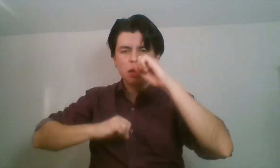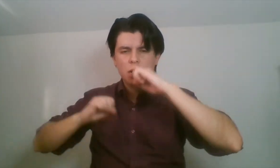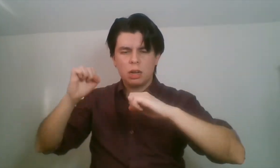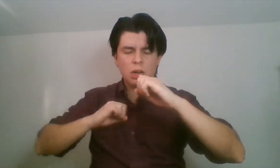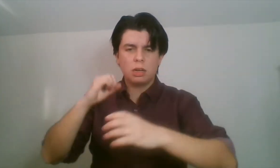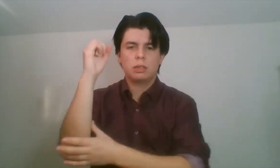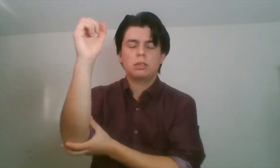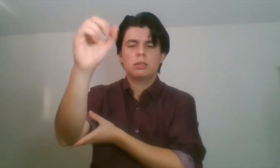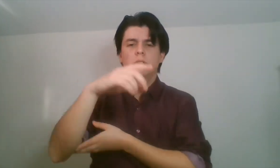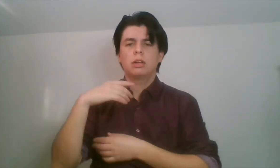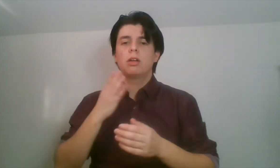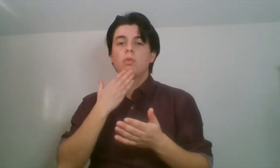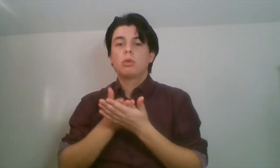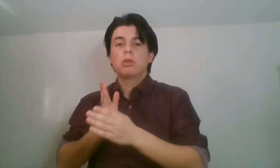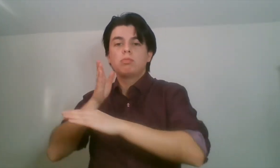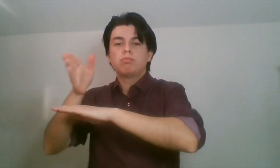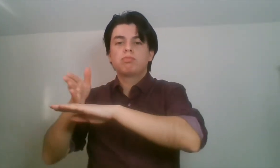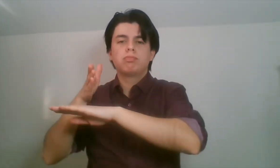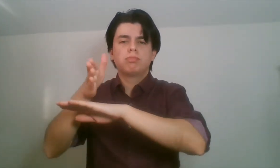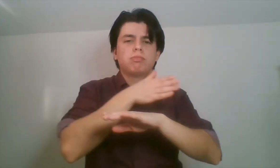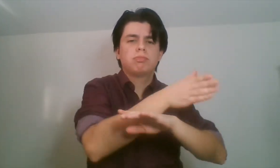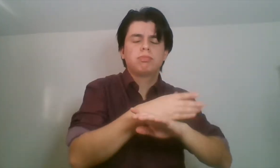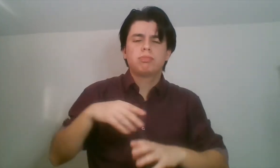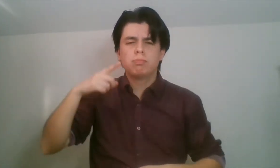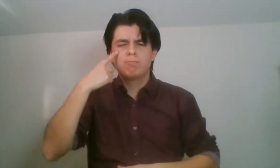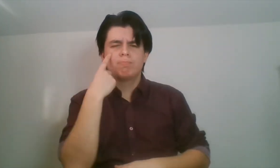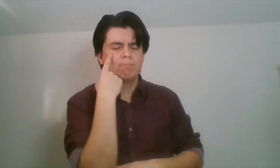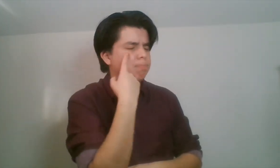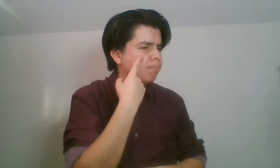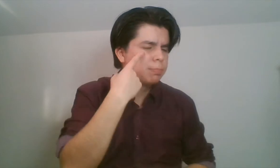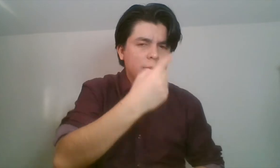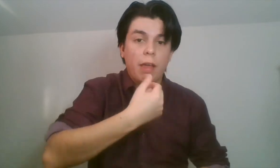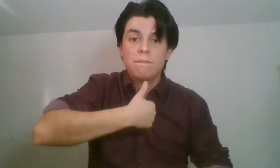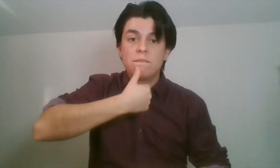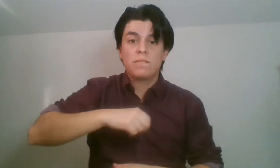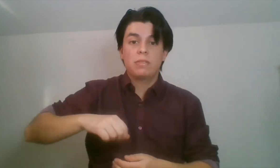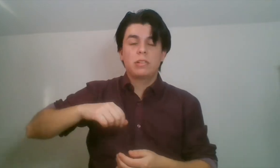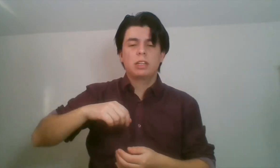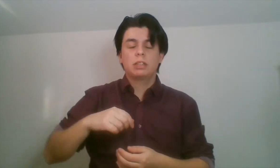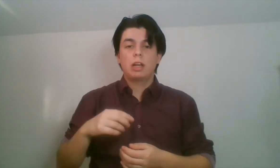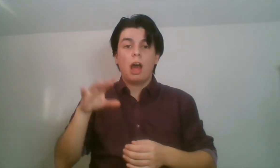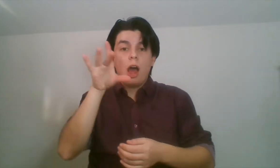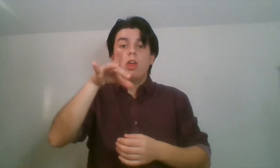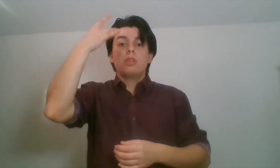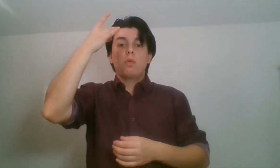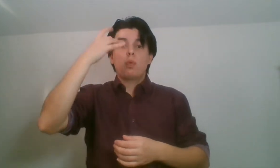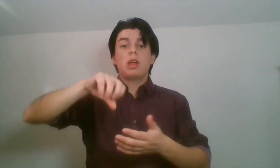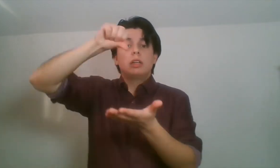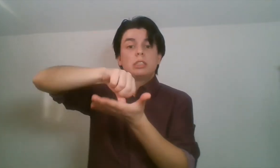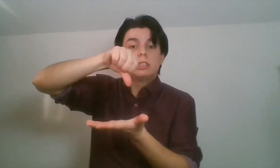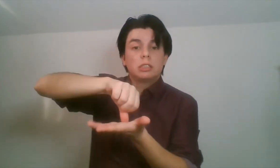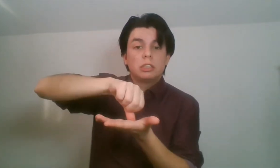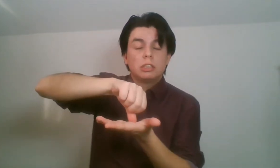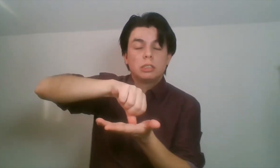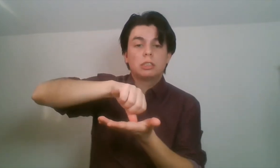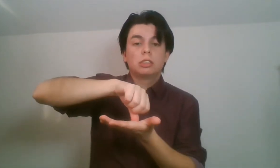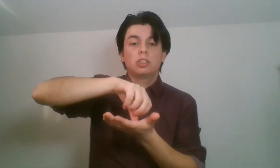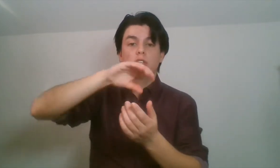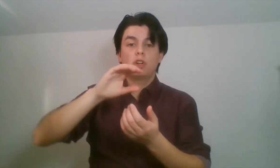de la capital existe un barrio con mucha tradición cultural y que estaba a punto de ser derribado por la picota para levantar